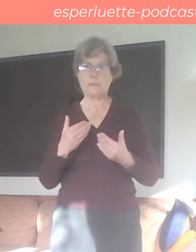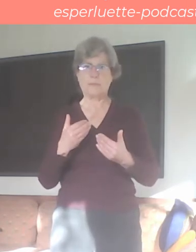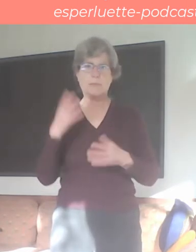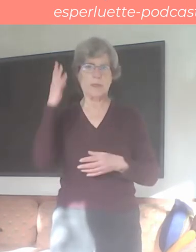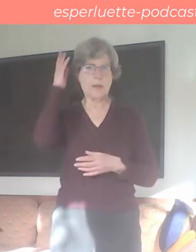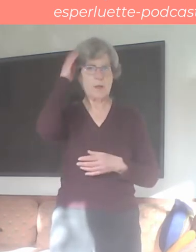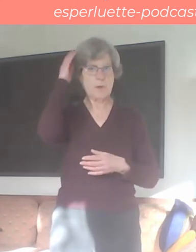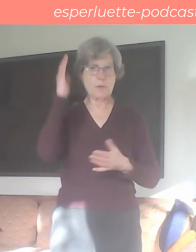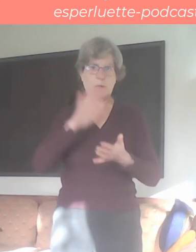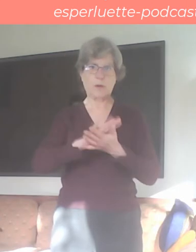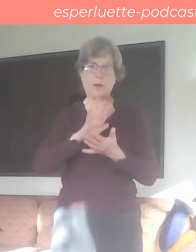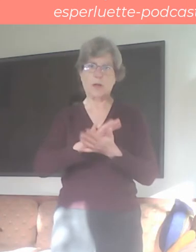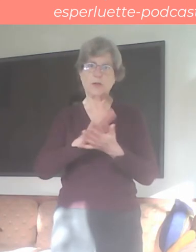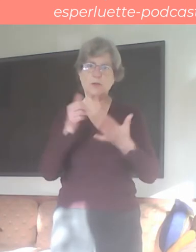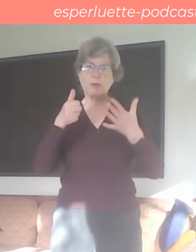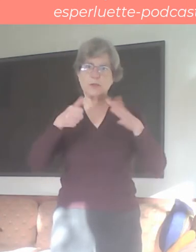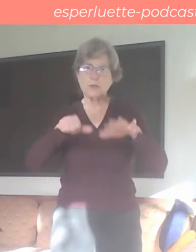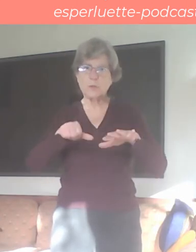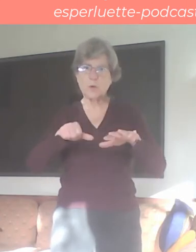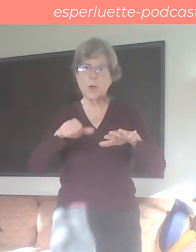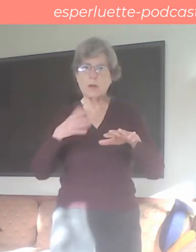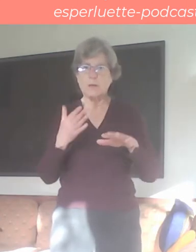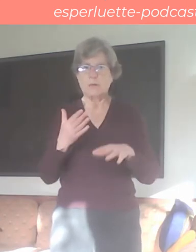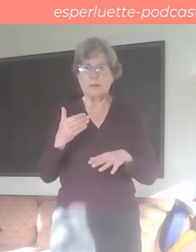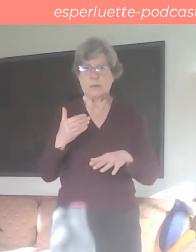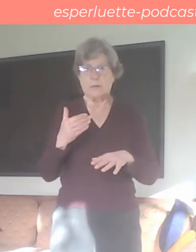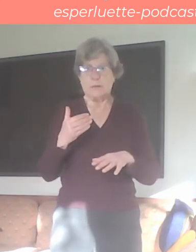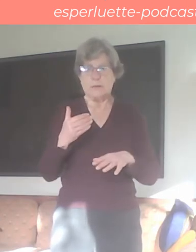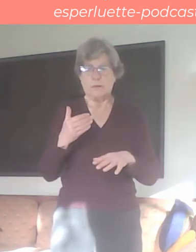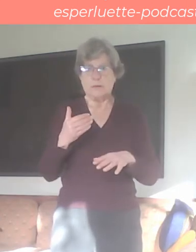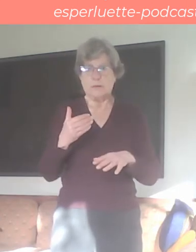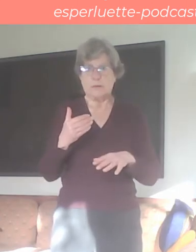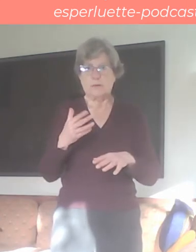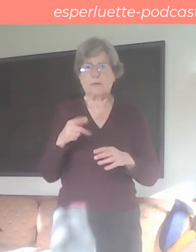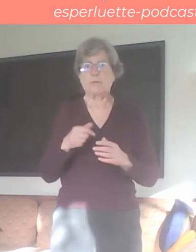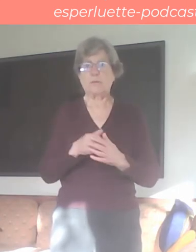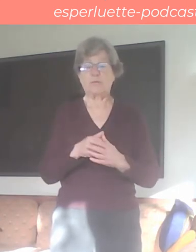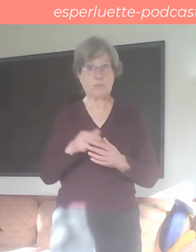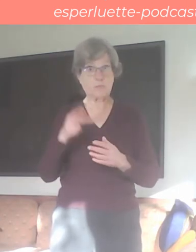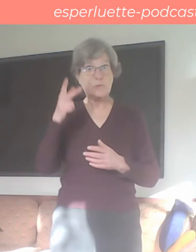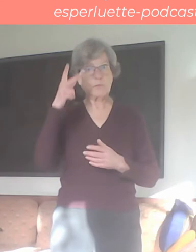préconisent l'accès à la langue des signes pour les tout-petits, quitte à ce qu'après ils choisissent. Ils choisissent non plus pas d'être implantés